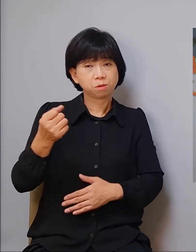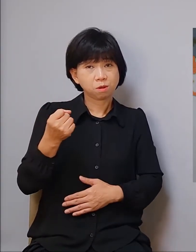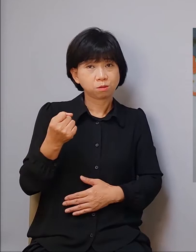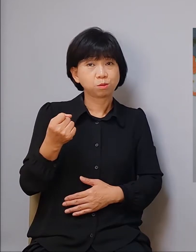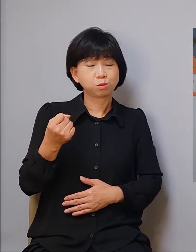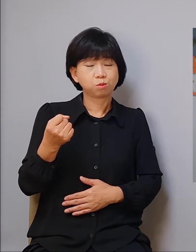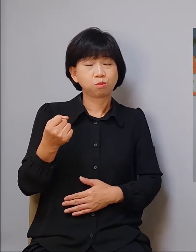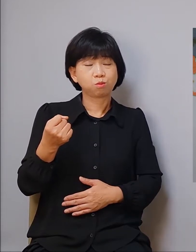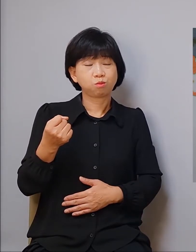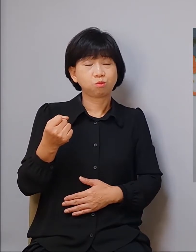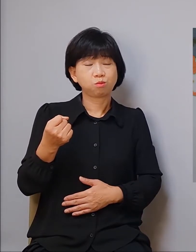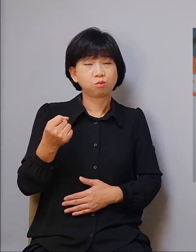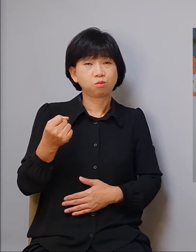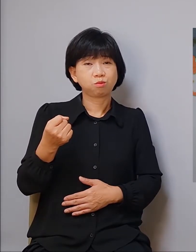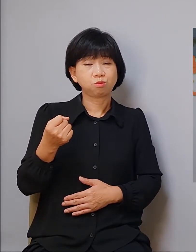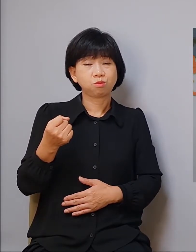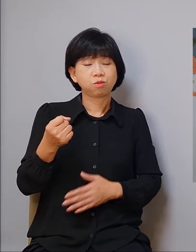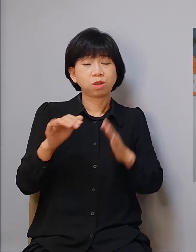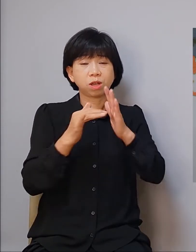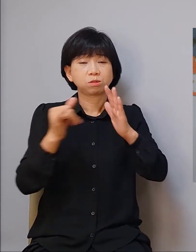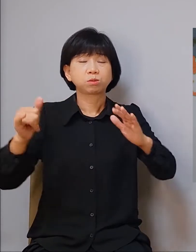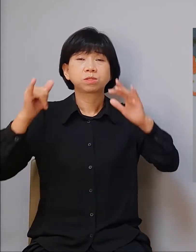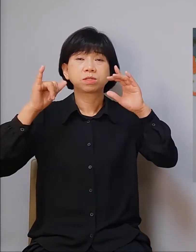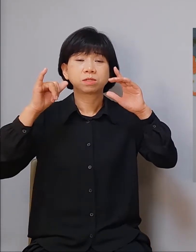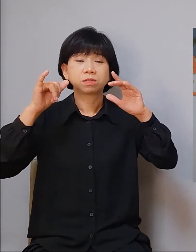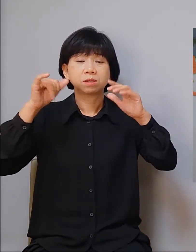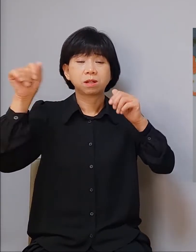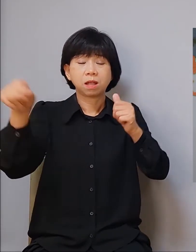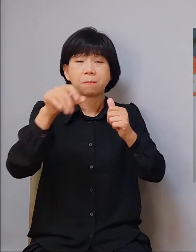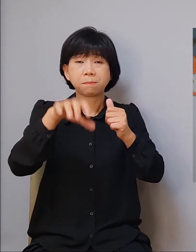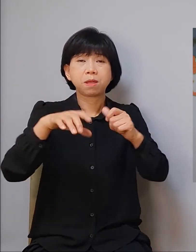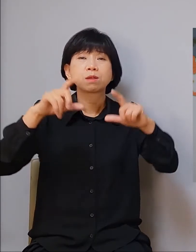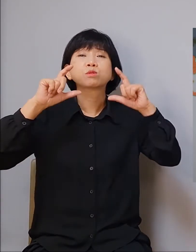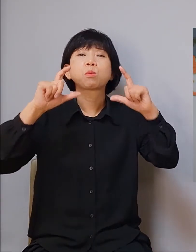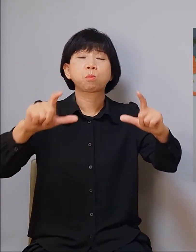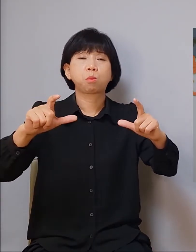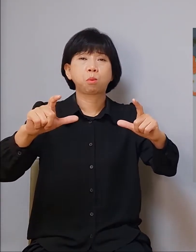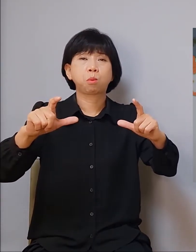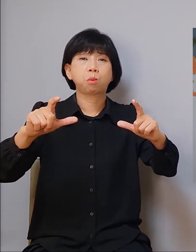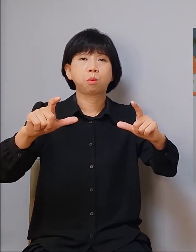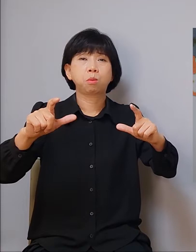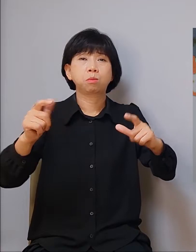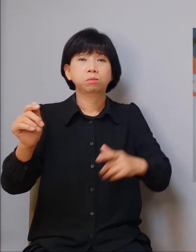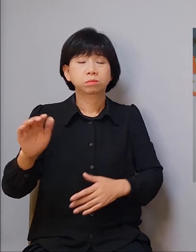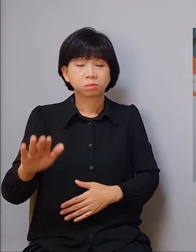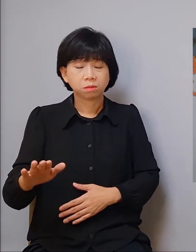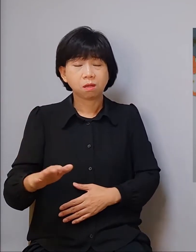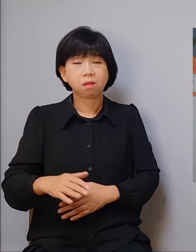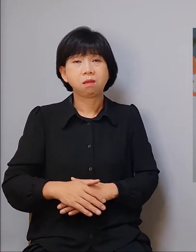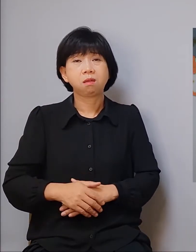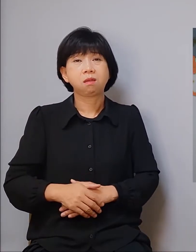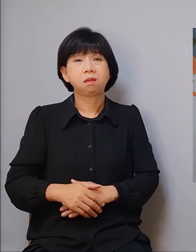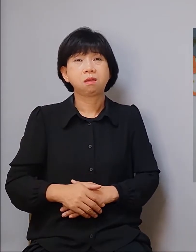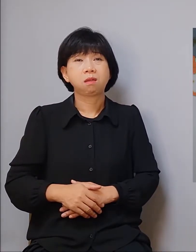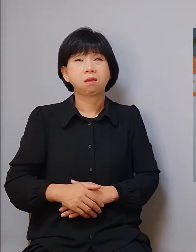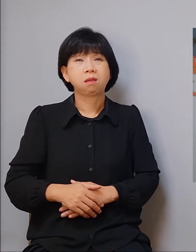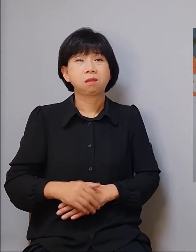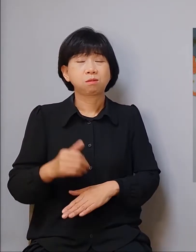가지고 가족들에게 선포했습니다. 어떻게 되었을까요? 그